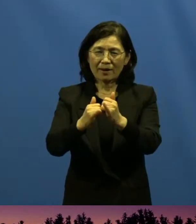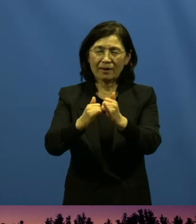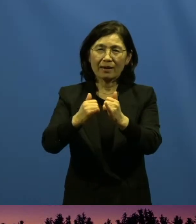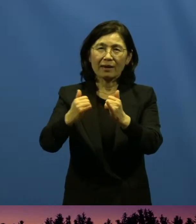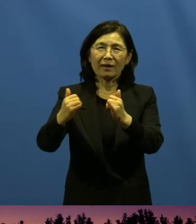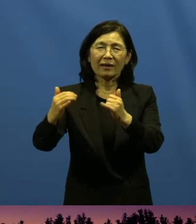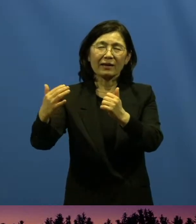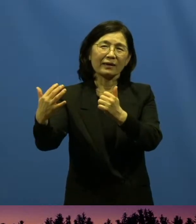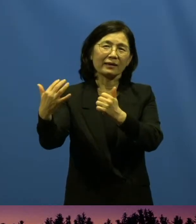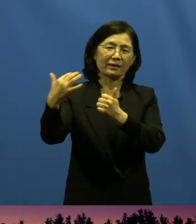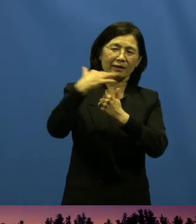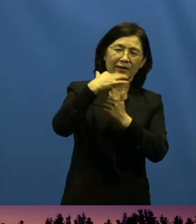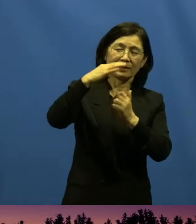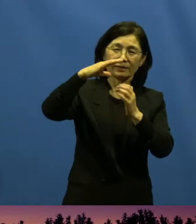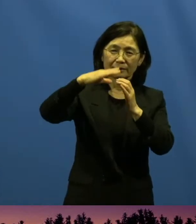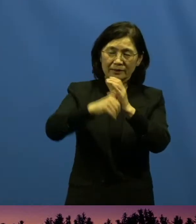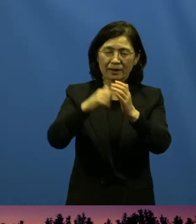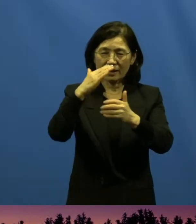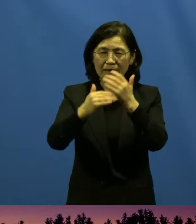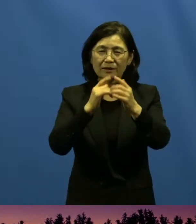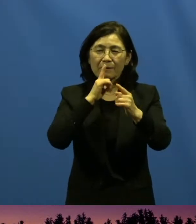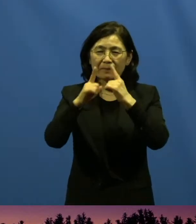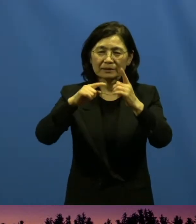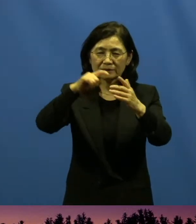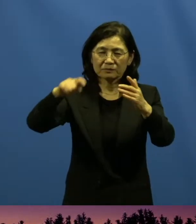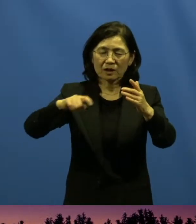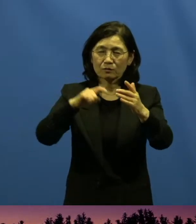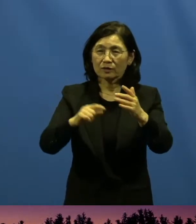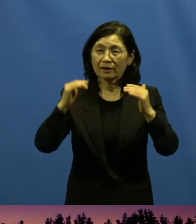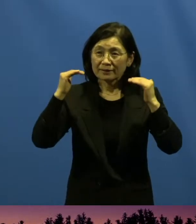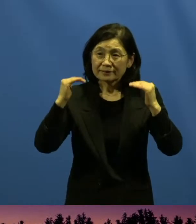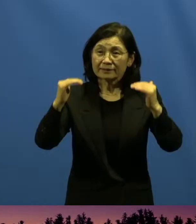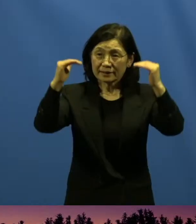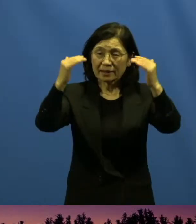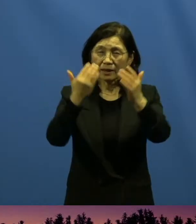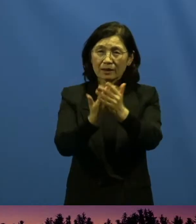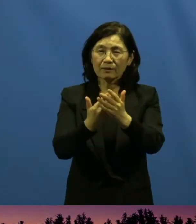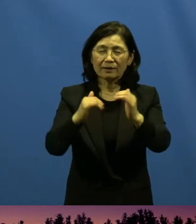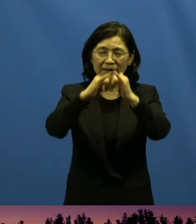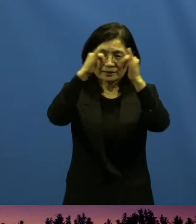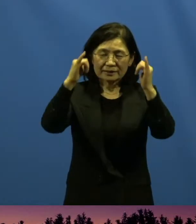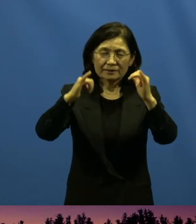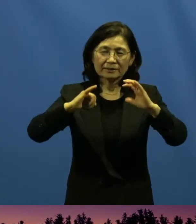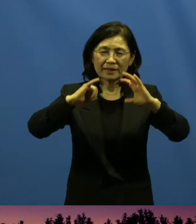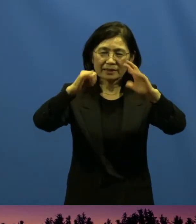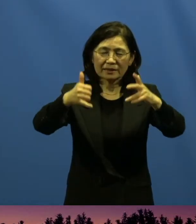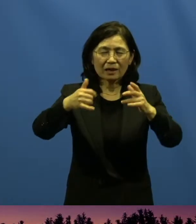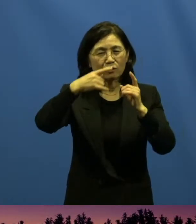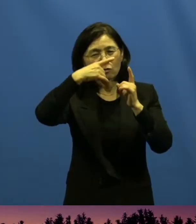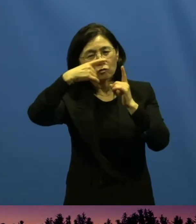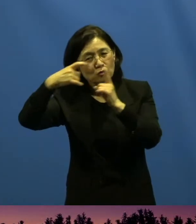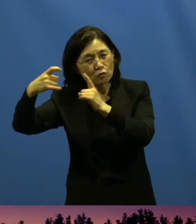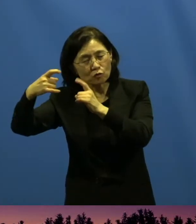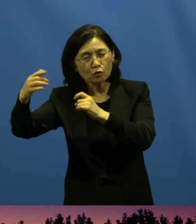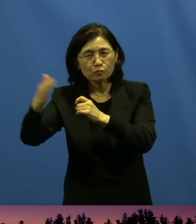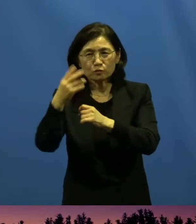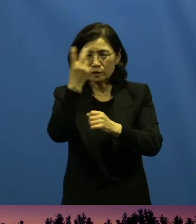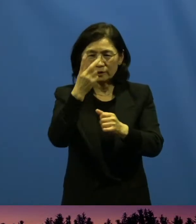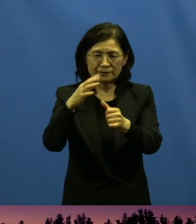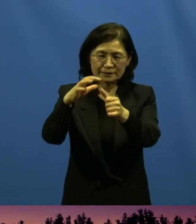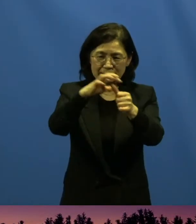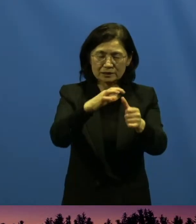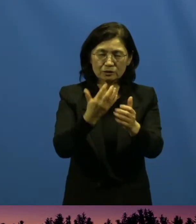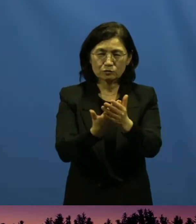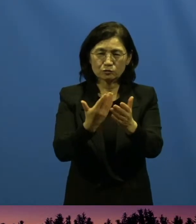자녀들이 말씀 가운데 자라나게 하여 주시옵소서. 모든 세상의 유혹으로부터 지켜내게 하여 주시옵시고, 담대한